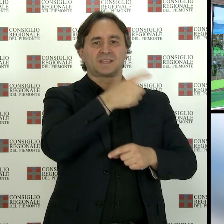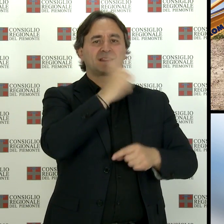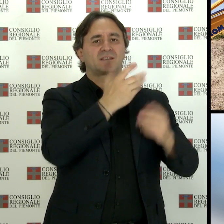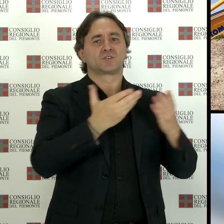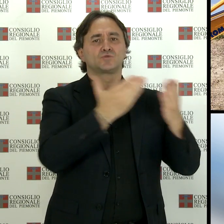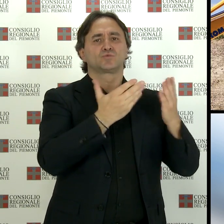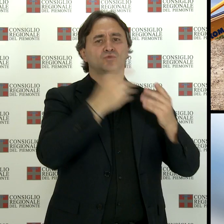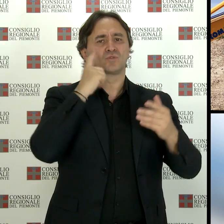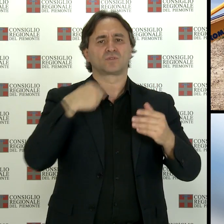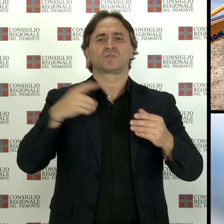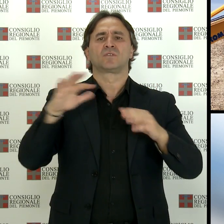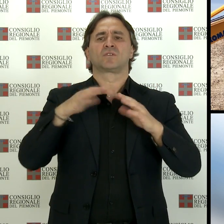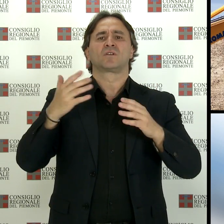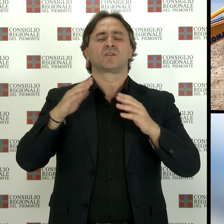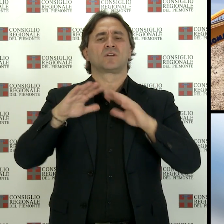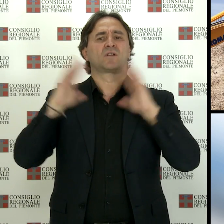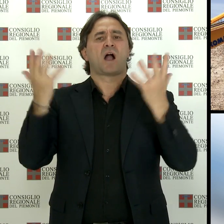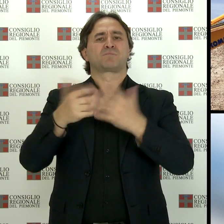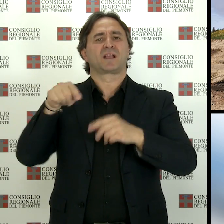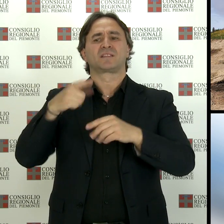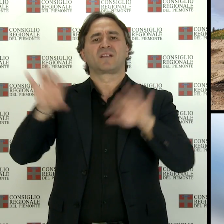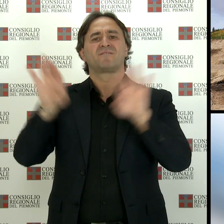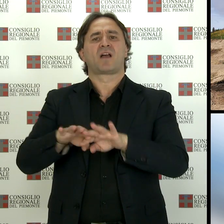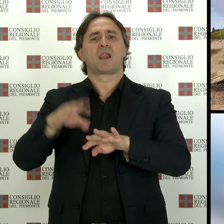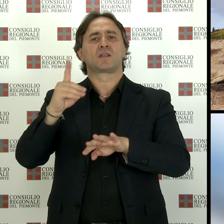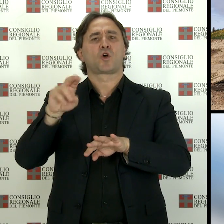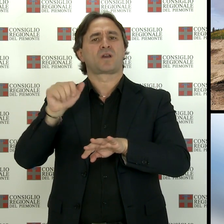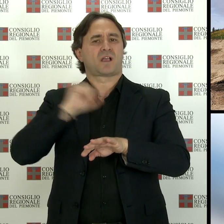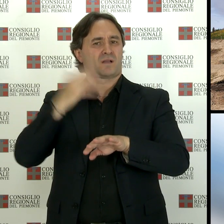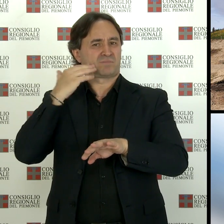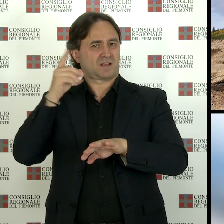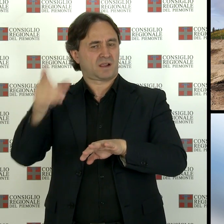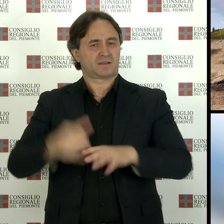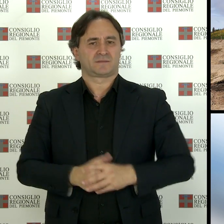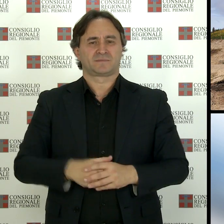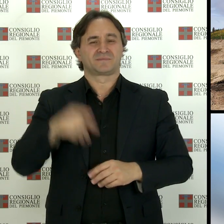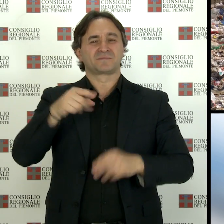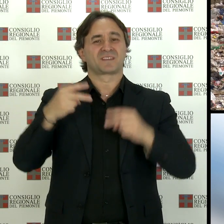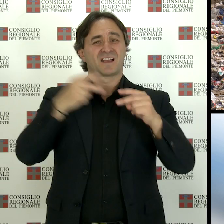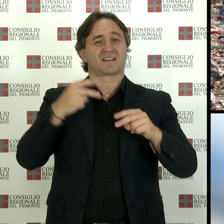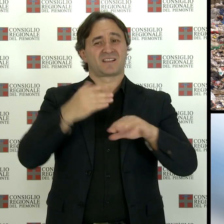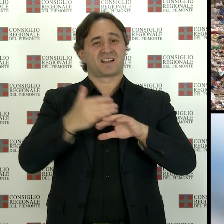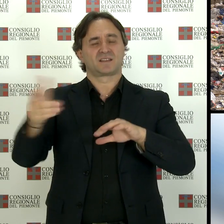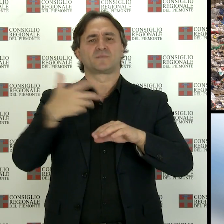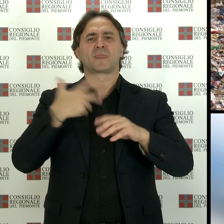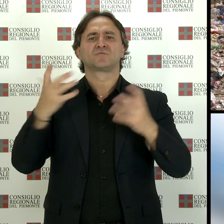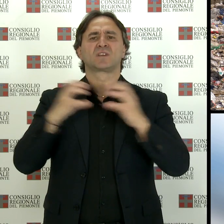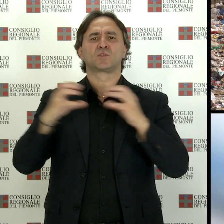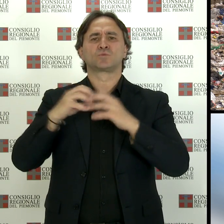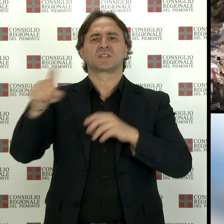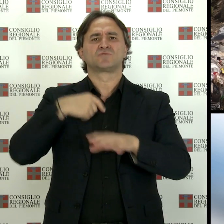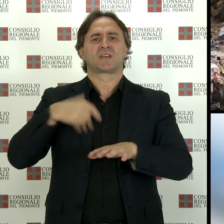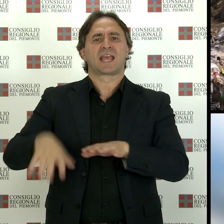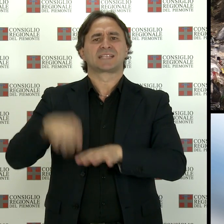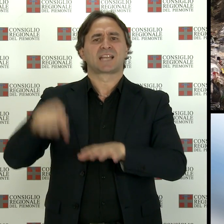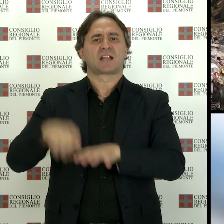situazione ambientale in Valle d'Ora, Biella. Nell'area si è infatti sviluppata negli anni un'estesa industria estrattiva, con alcune